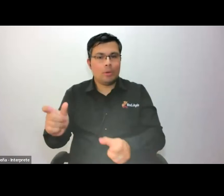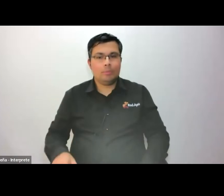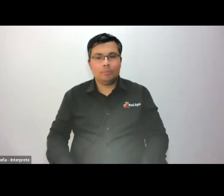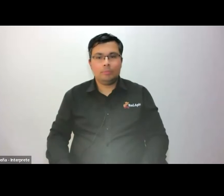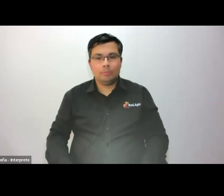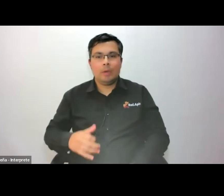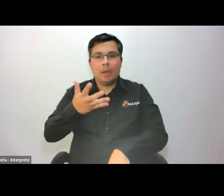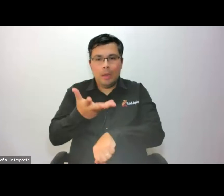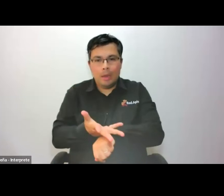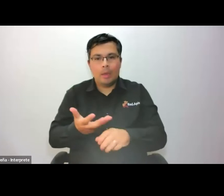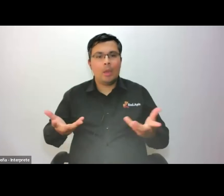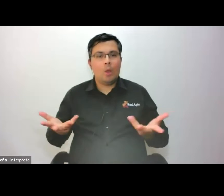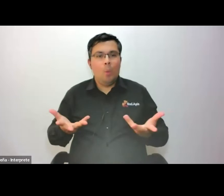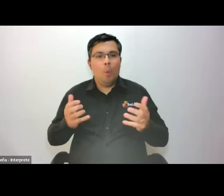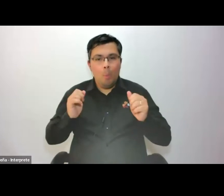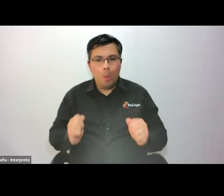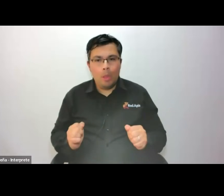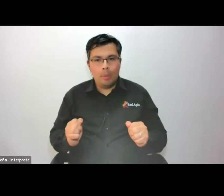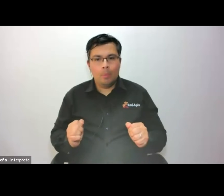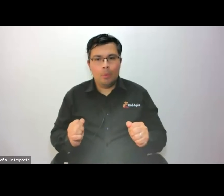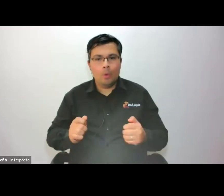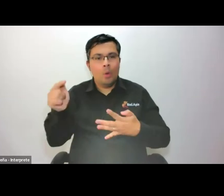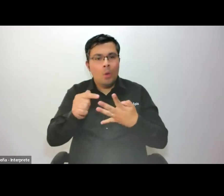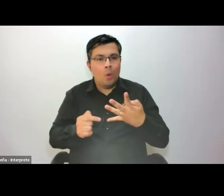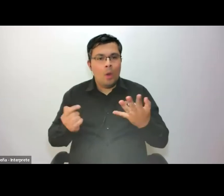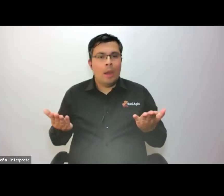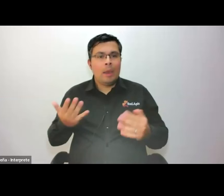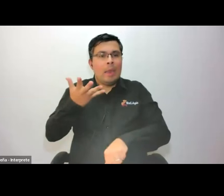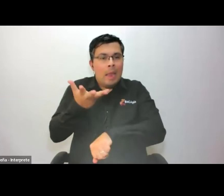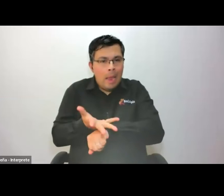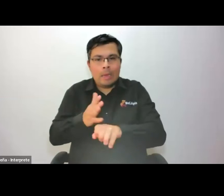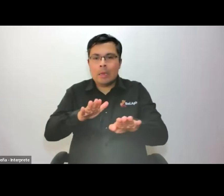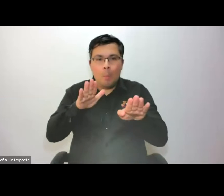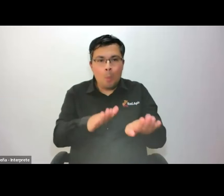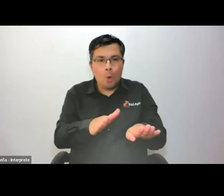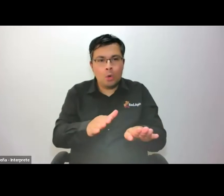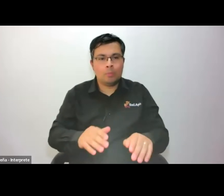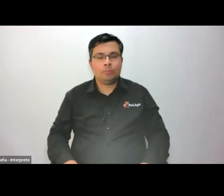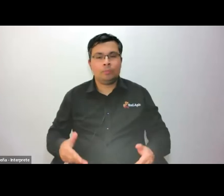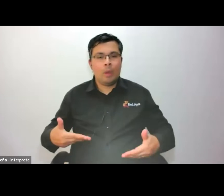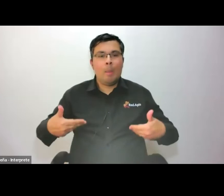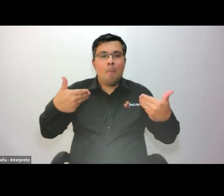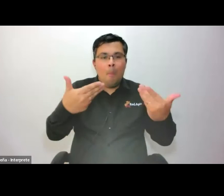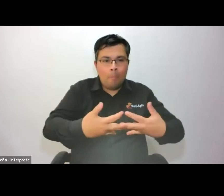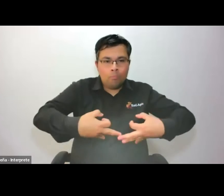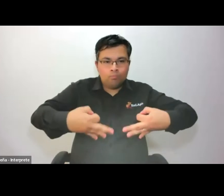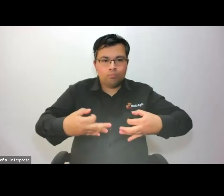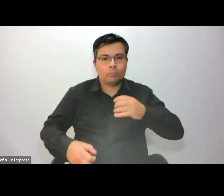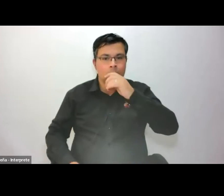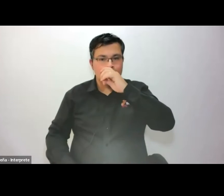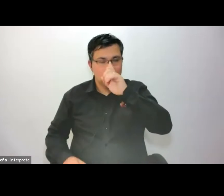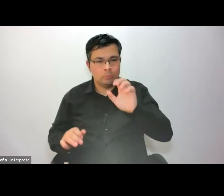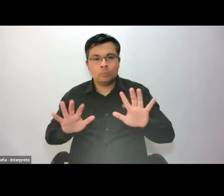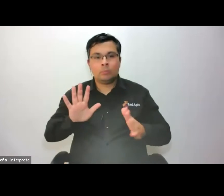de apoyos que tenemos en nuestras comunidades educativas. Y esperamos de verdad que los establecimientos que tenían recursos